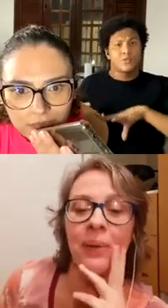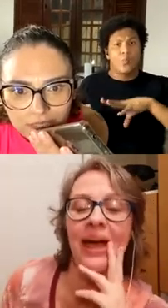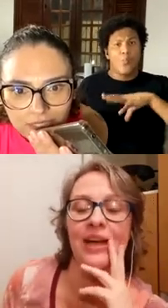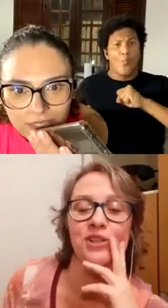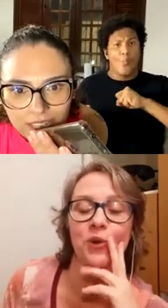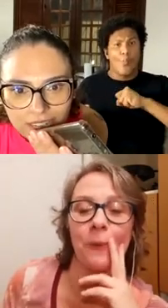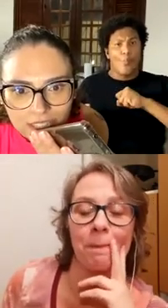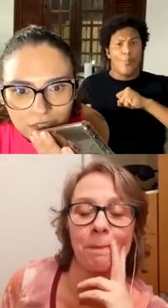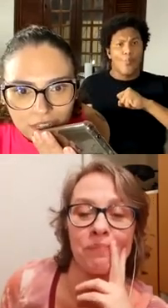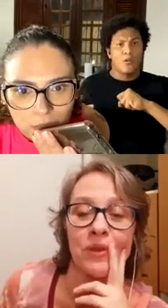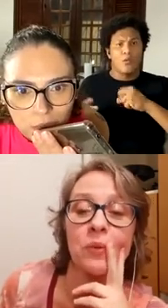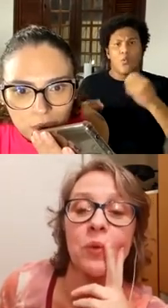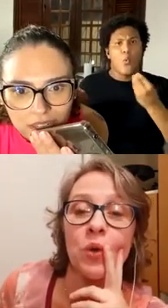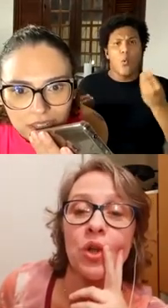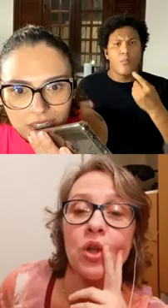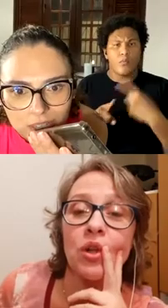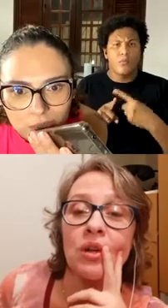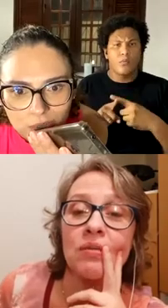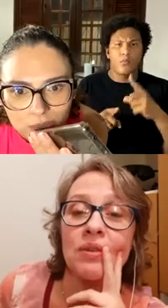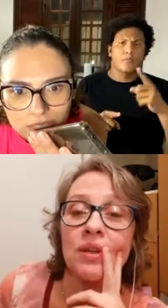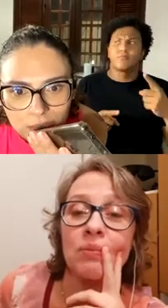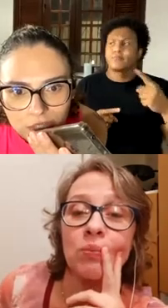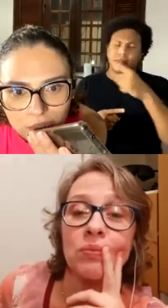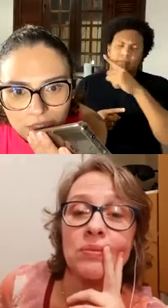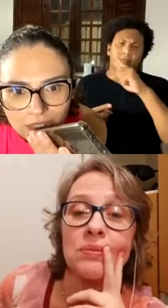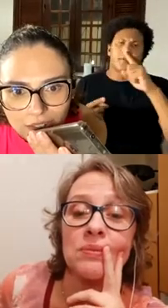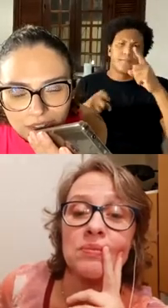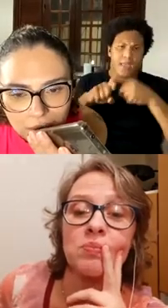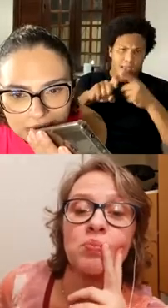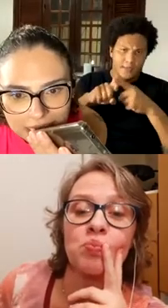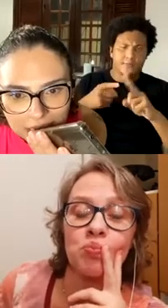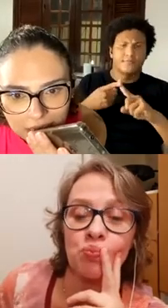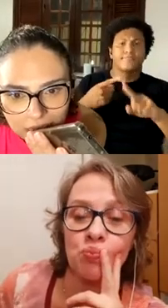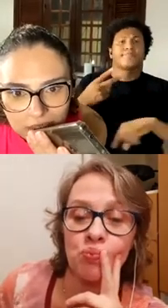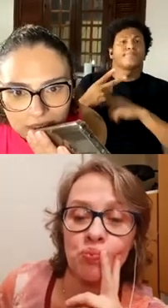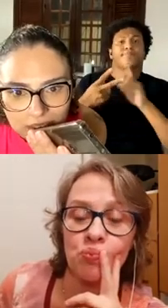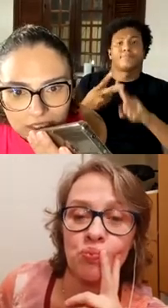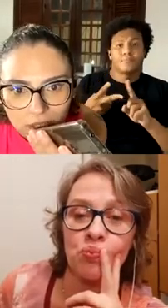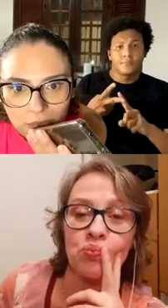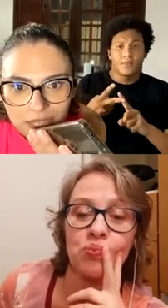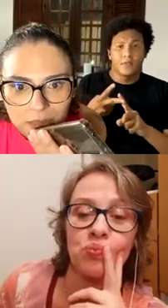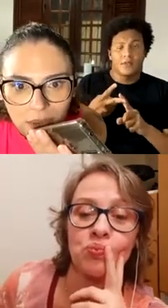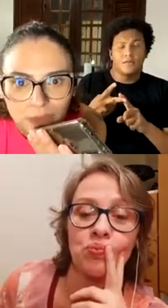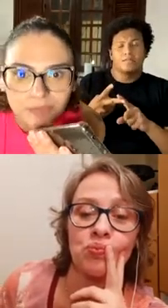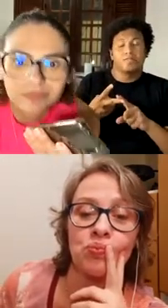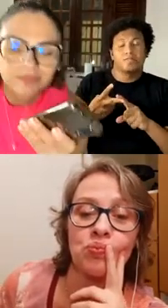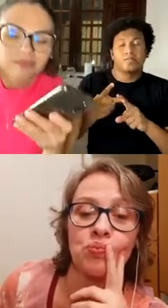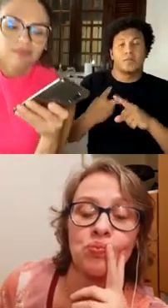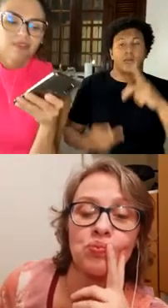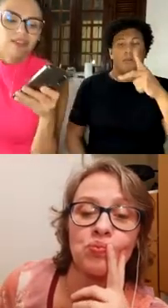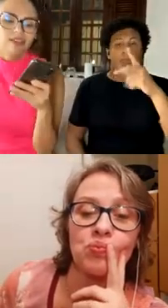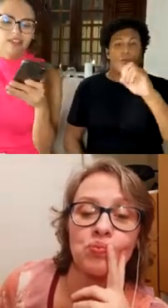com o médico. O que significa pompoarismo e se pode ajudar a ficar mais excitado. Acho que é o principal.